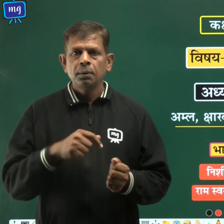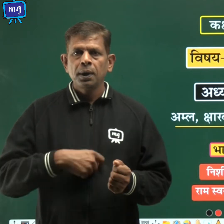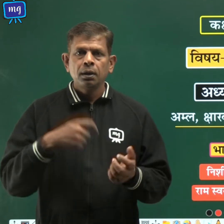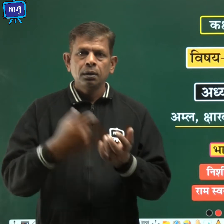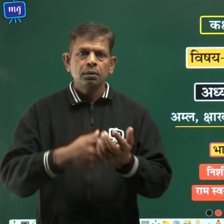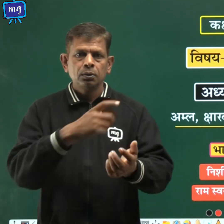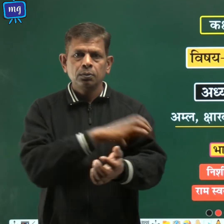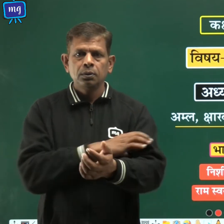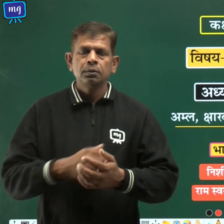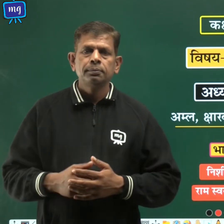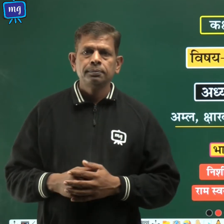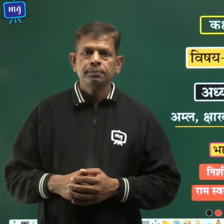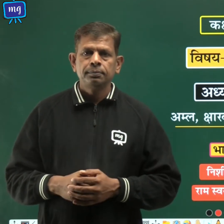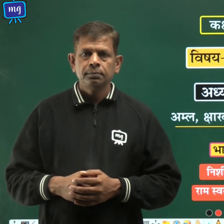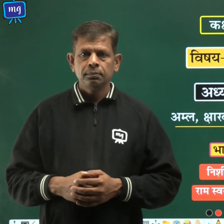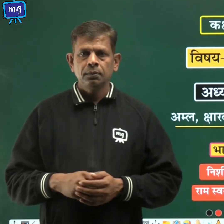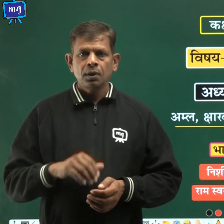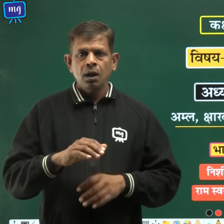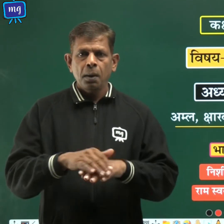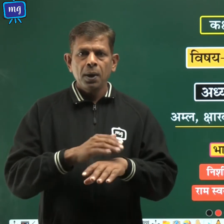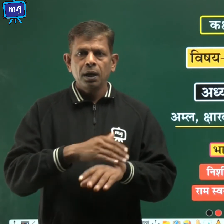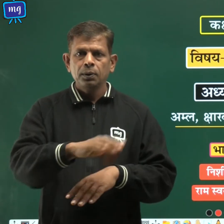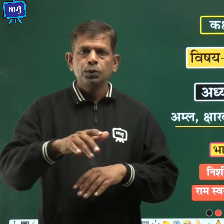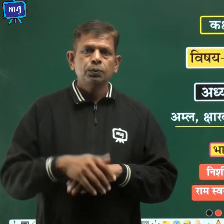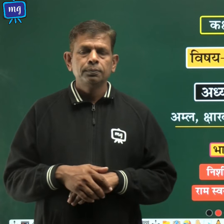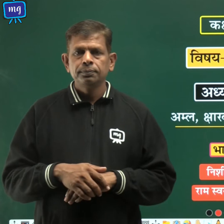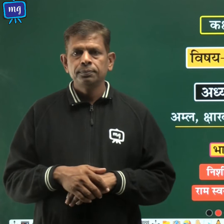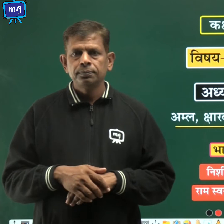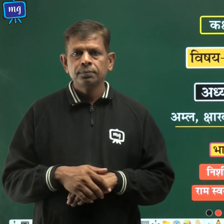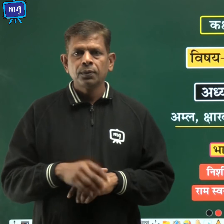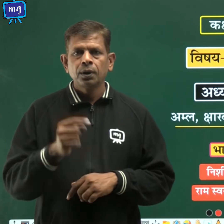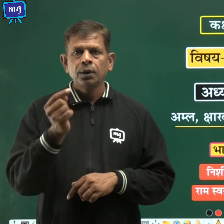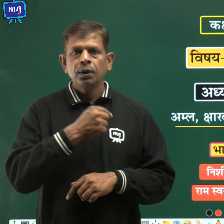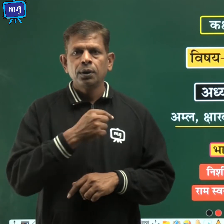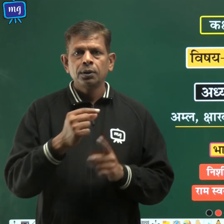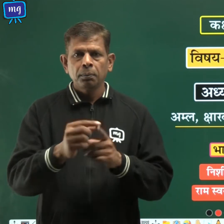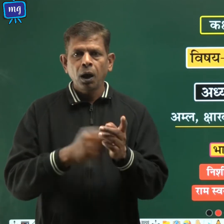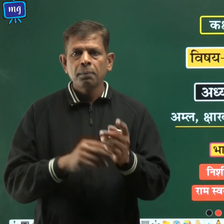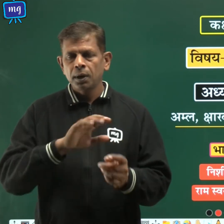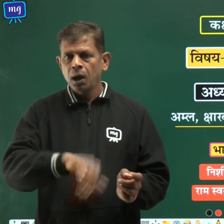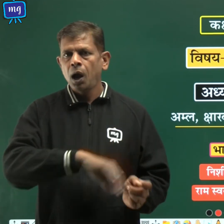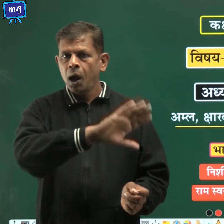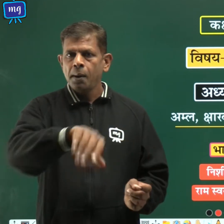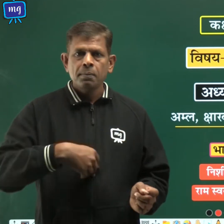रामस्वरूप कुमार। प्यारे बच्चों, इस भाग में हम समझेंगे